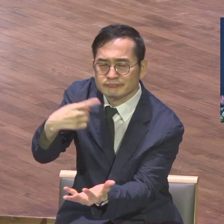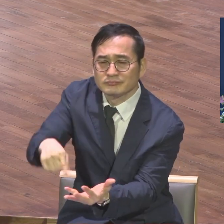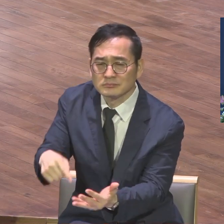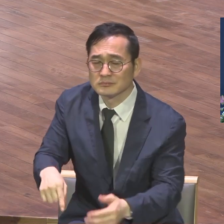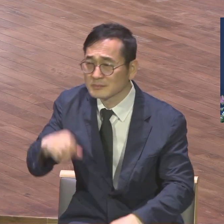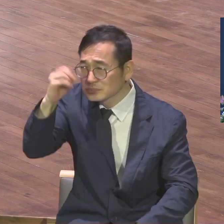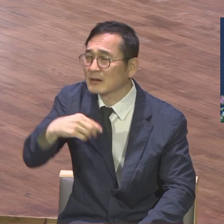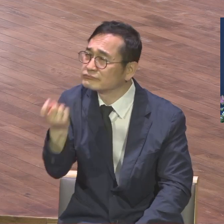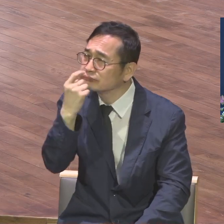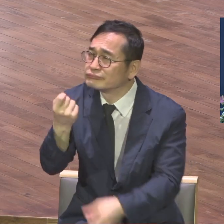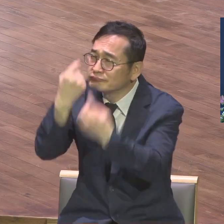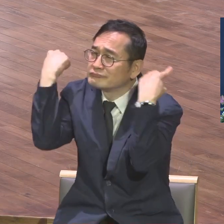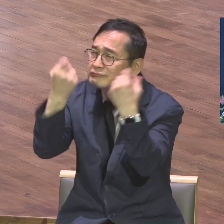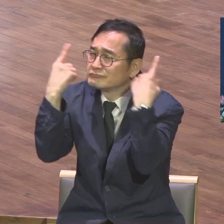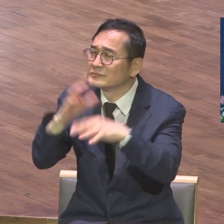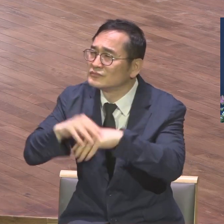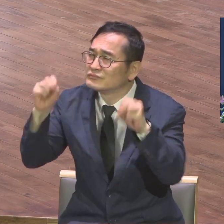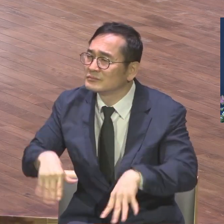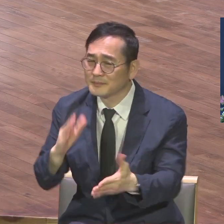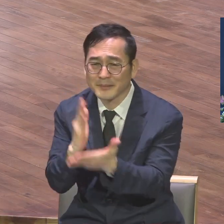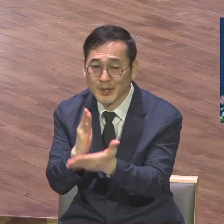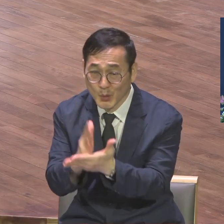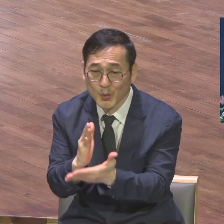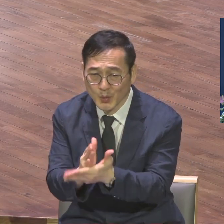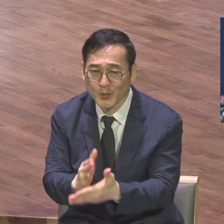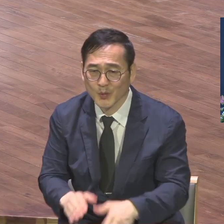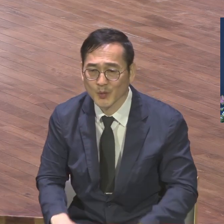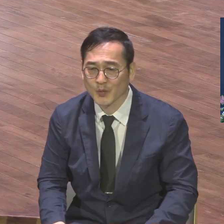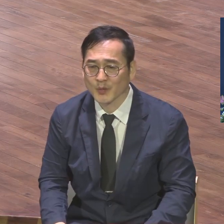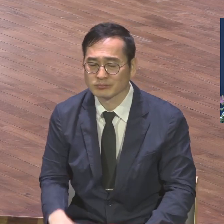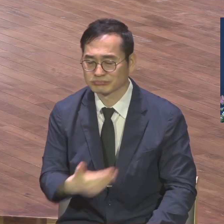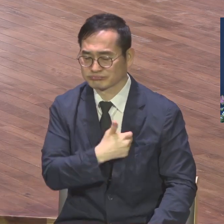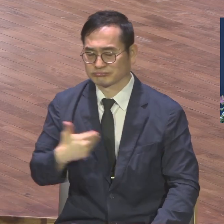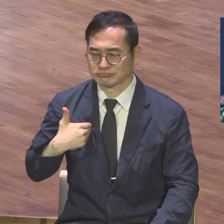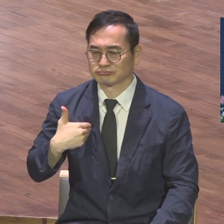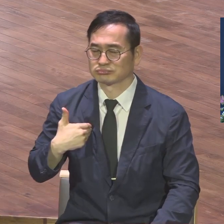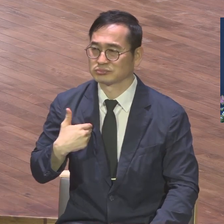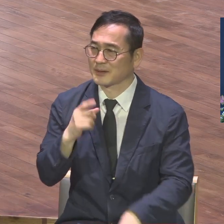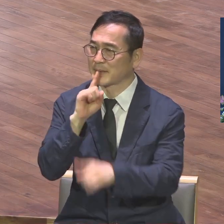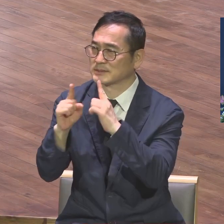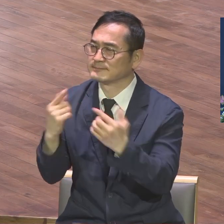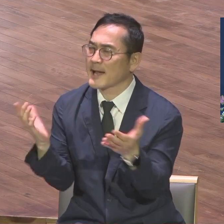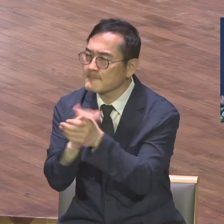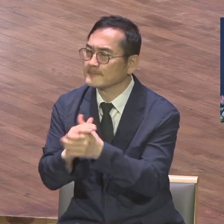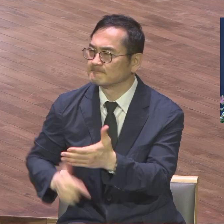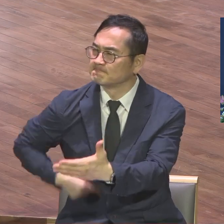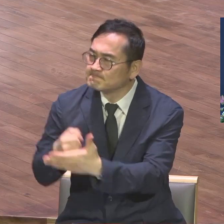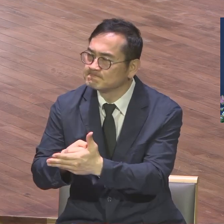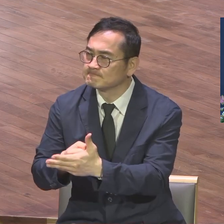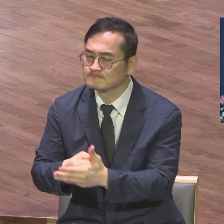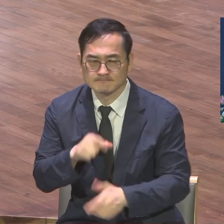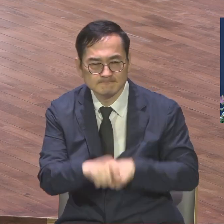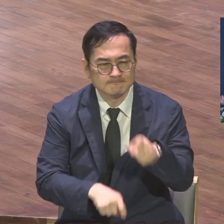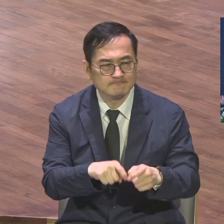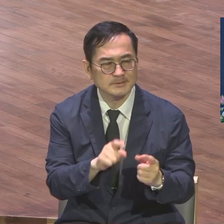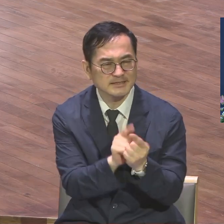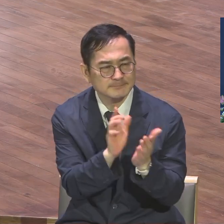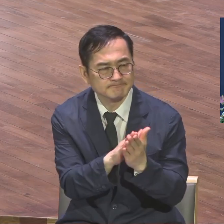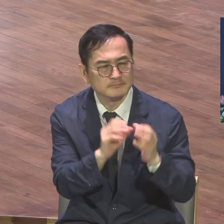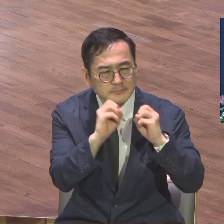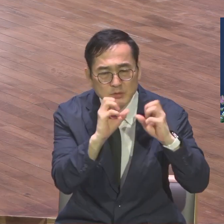말고, 어색하게 살지 말고, 당당하게 복음 말할 수 있는 그런 현장을